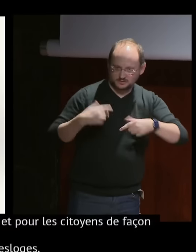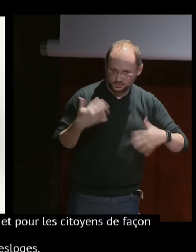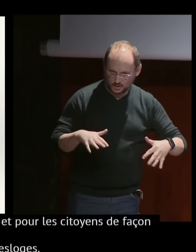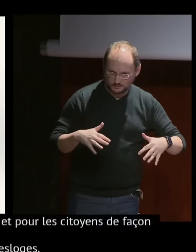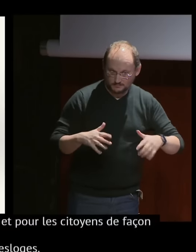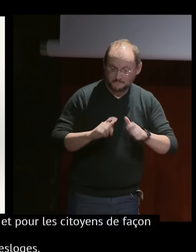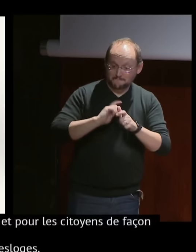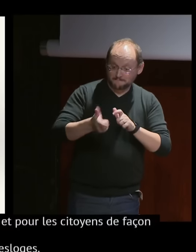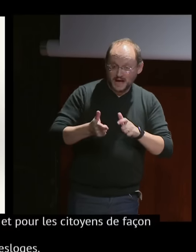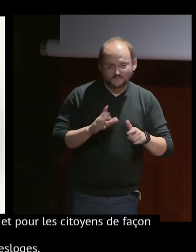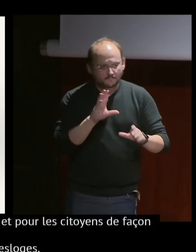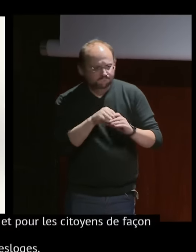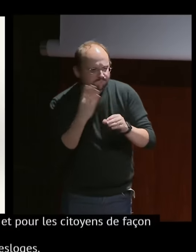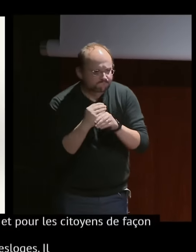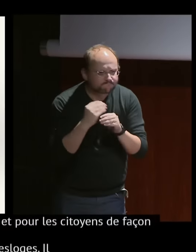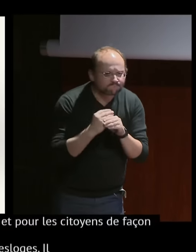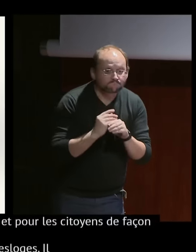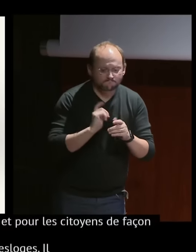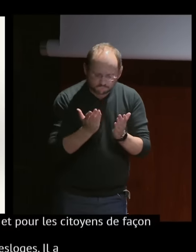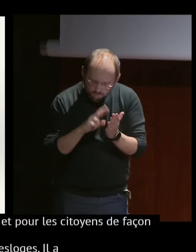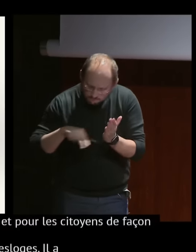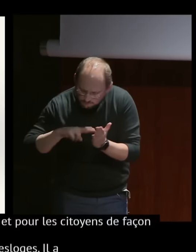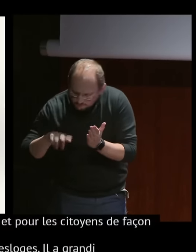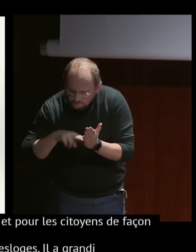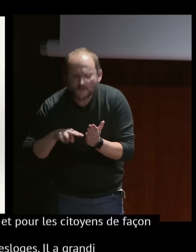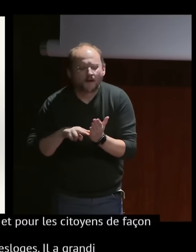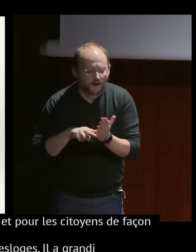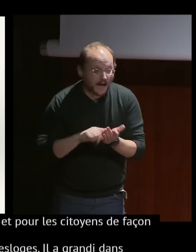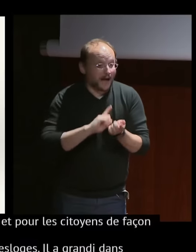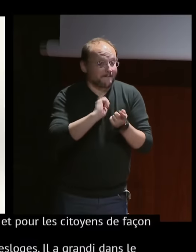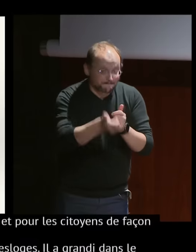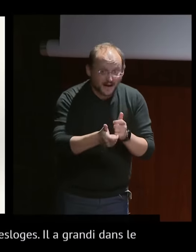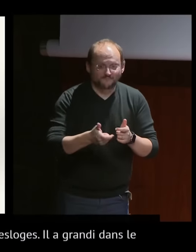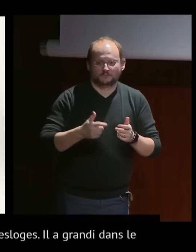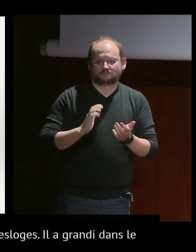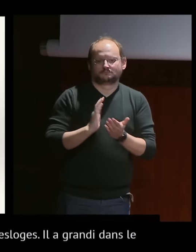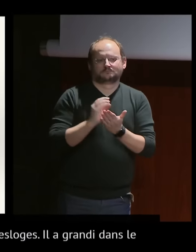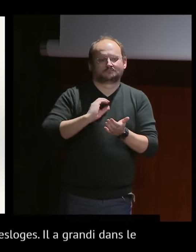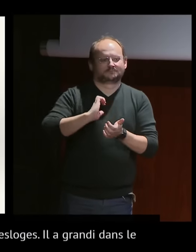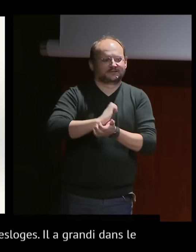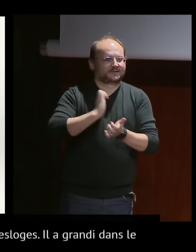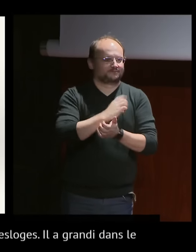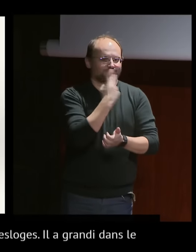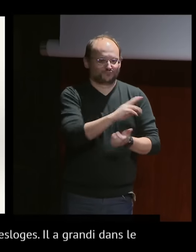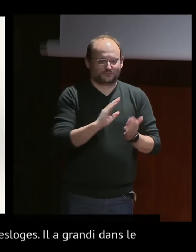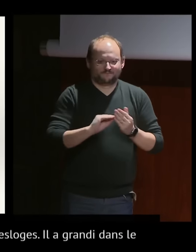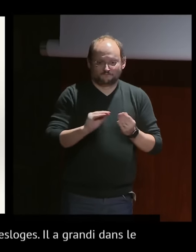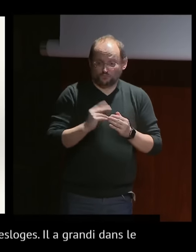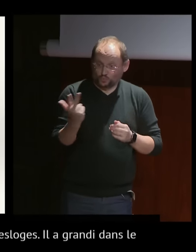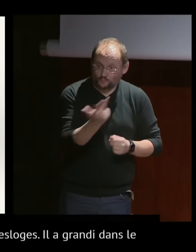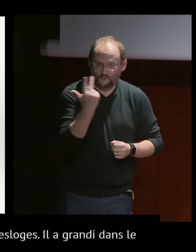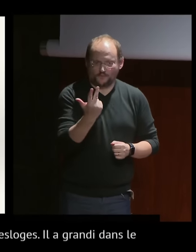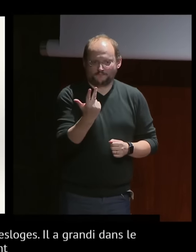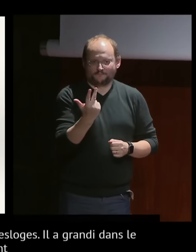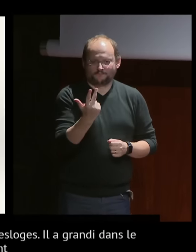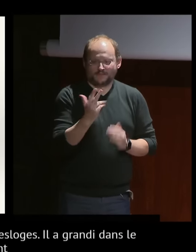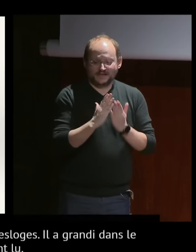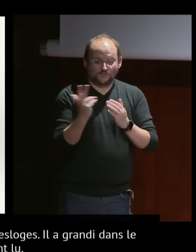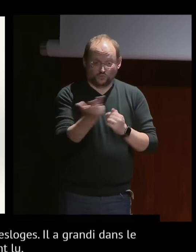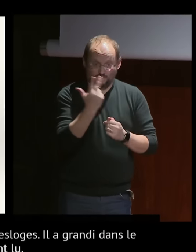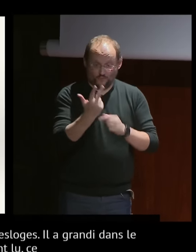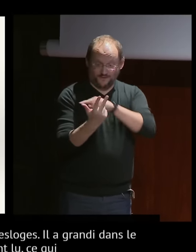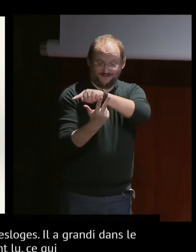qu'il a grandi, comme je l'ai dit, dans le monde de l'édition. Il a énormément lu, ce qui lui a